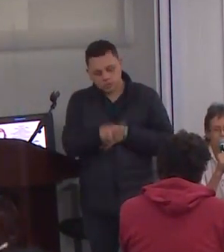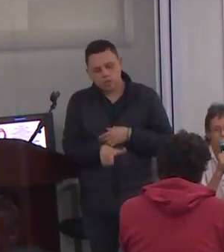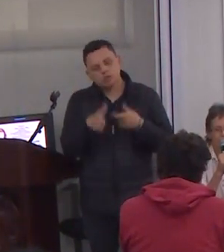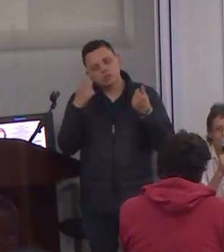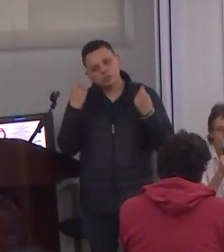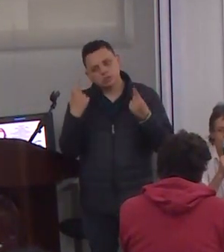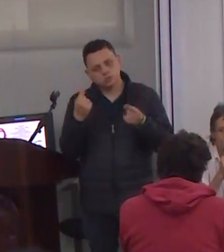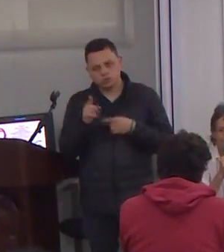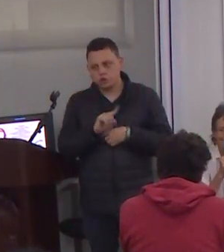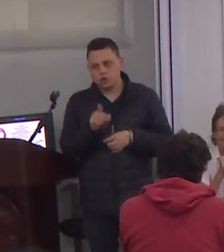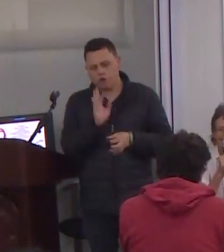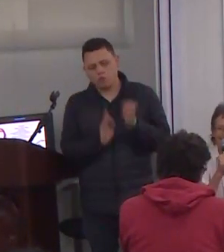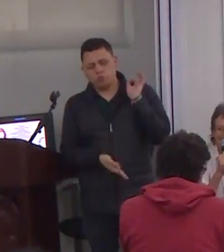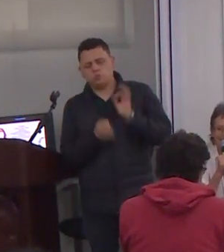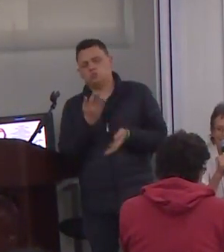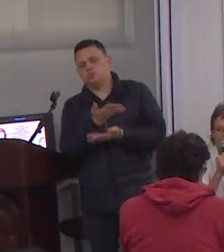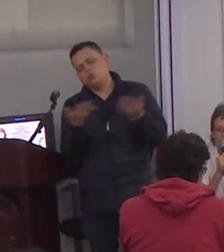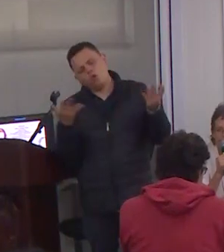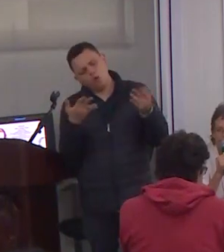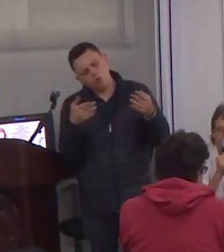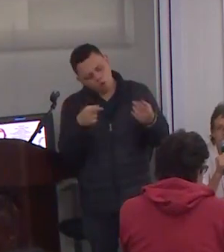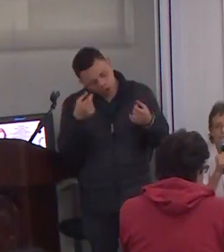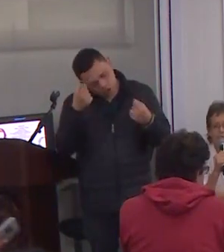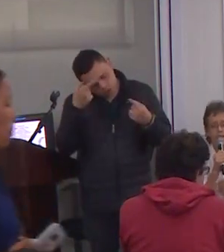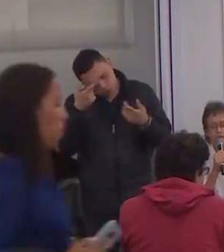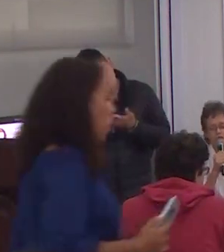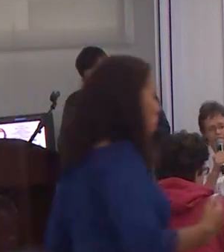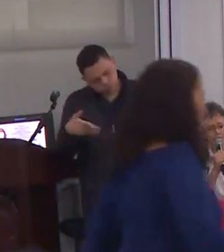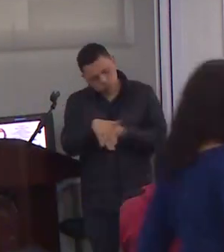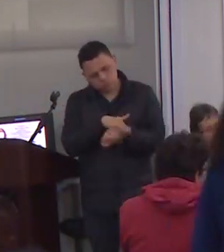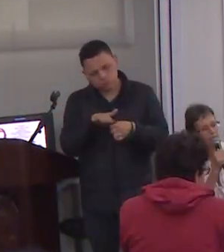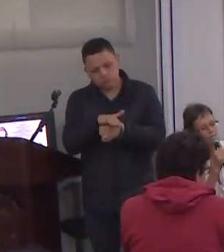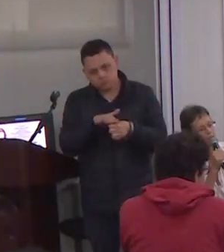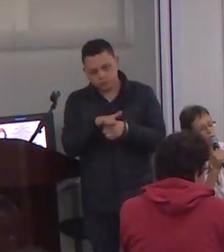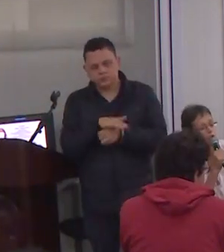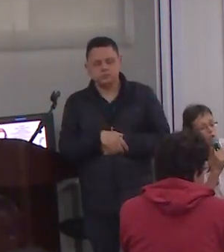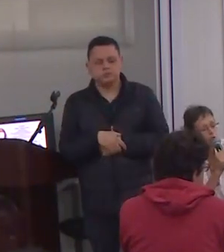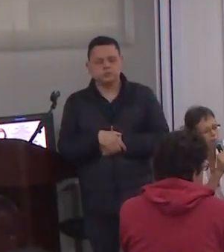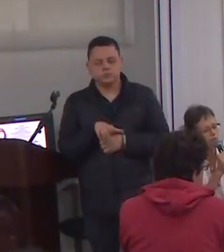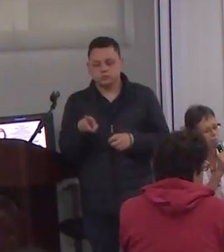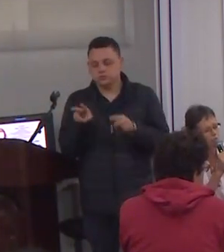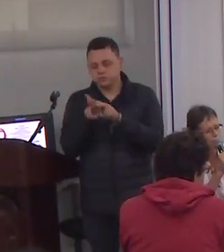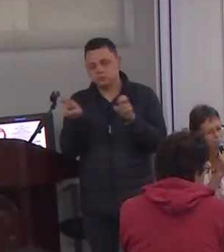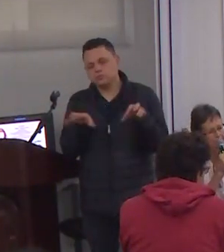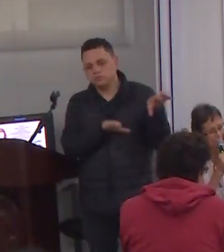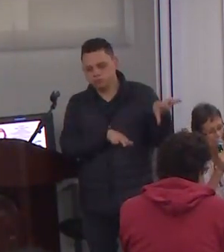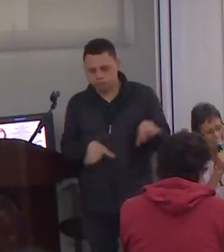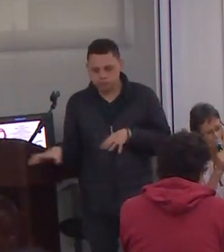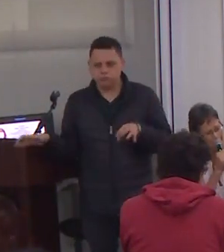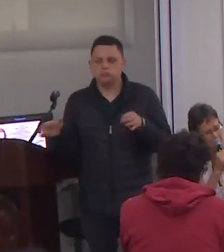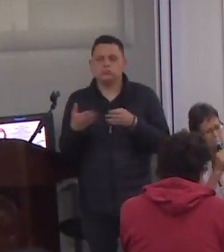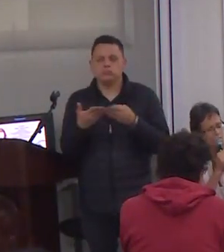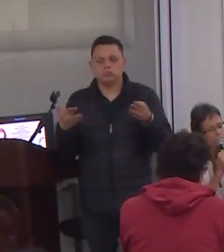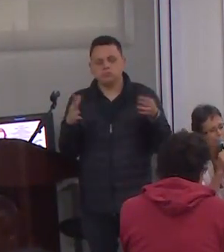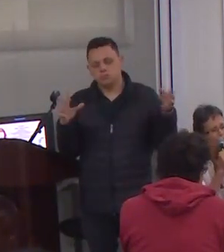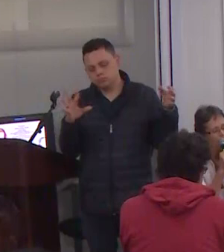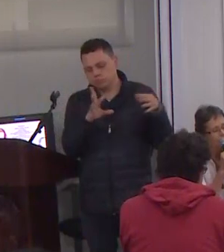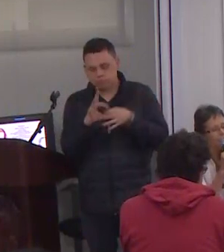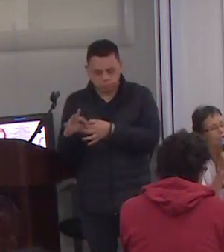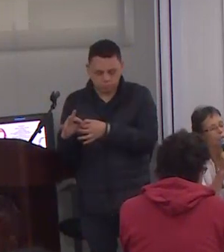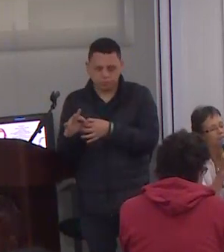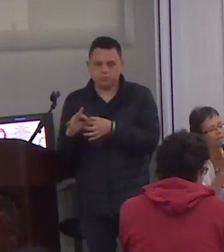no se le juzga se le entiende entonces en esos temas de conducta sobre todo muchas veces asociados